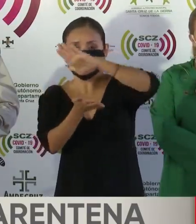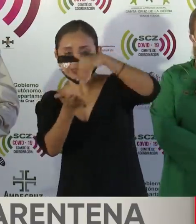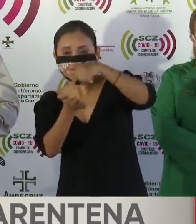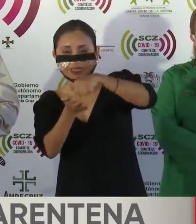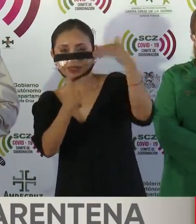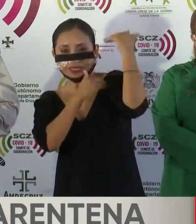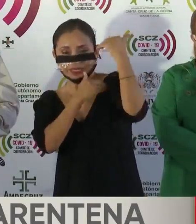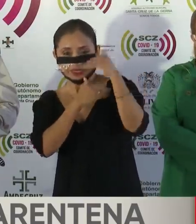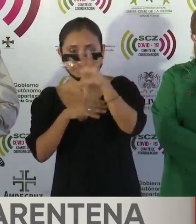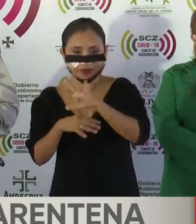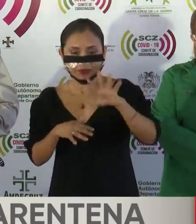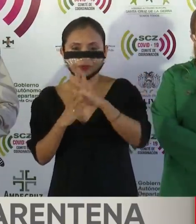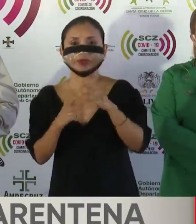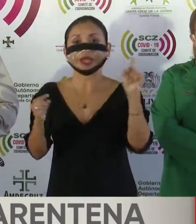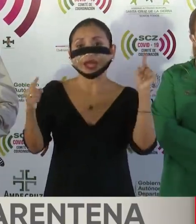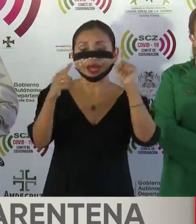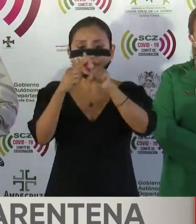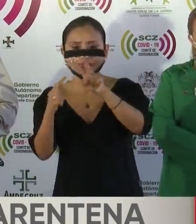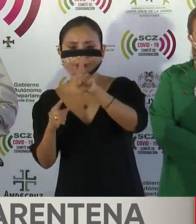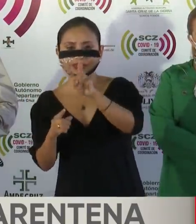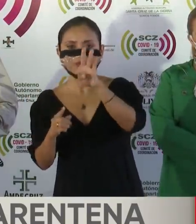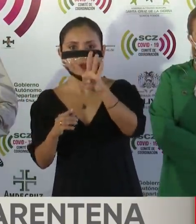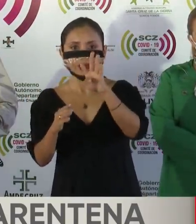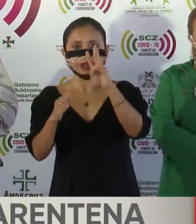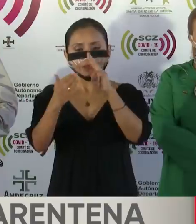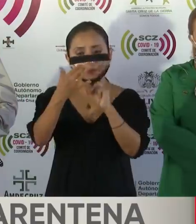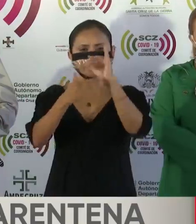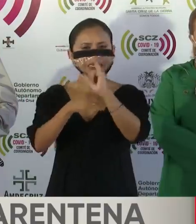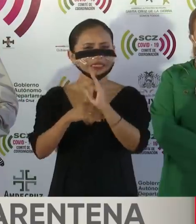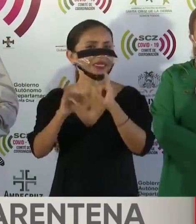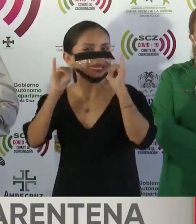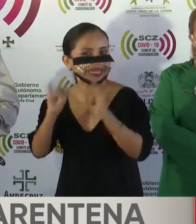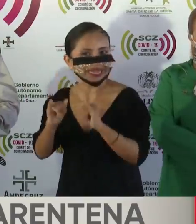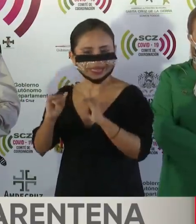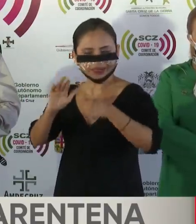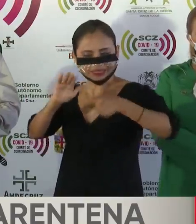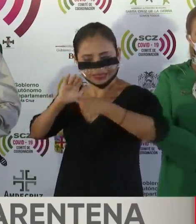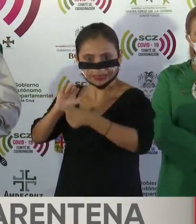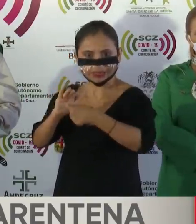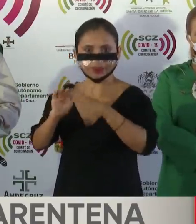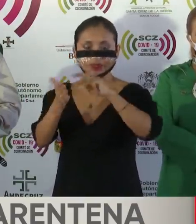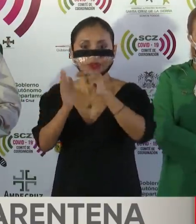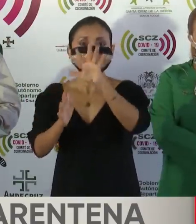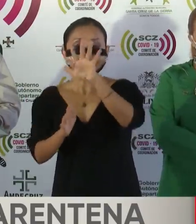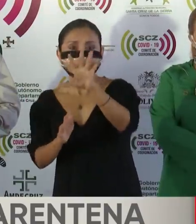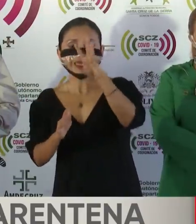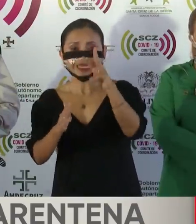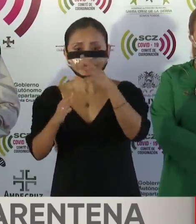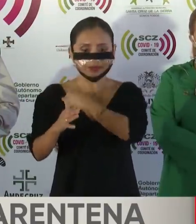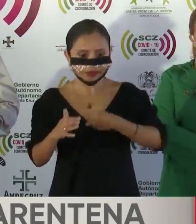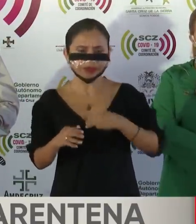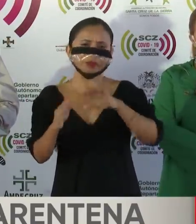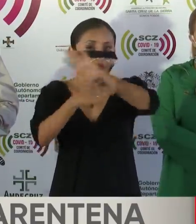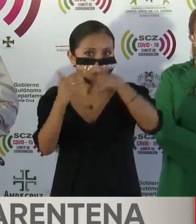establecimos hasta el 24 de mayo una cuarentena estricta. De los 56 municipios del